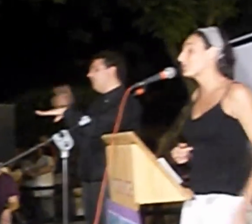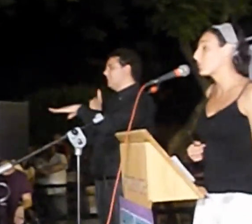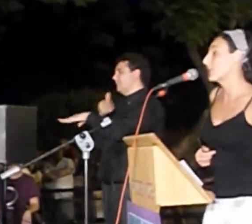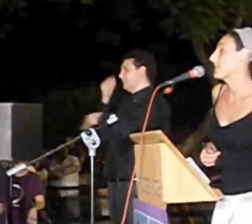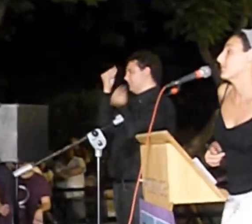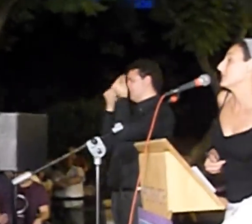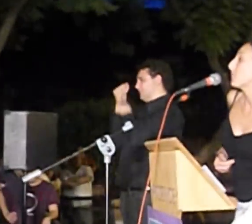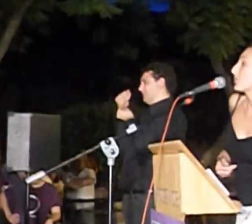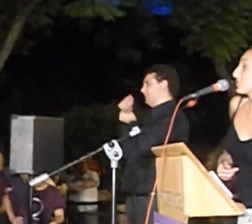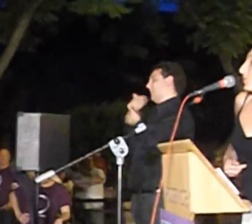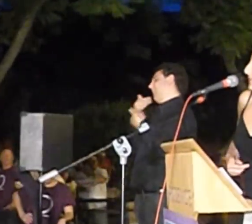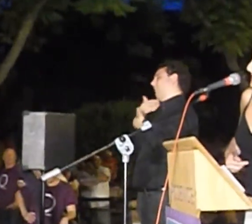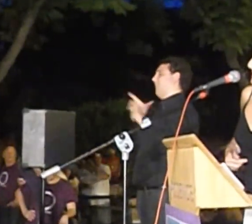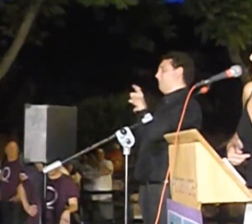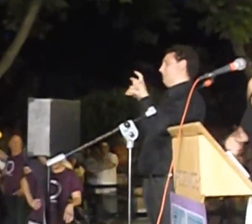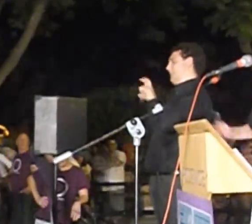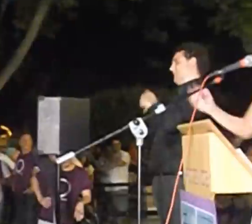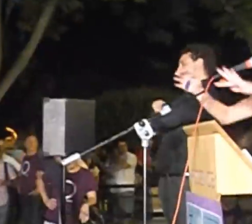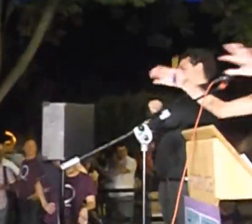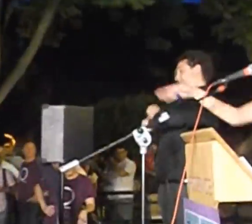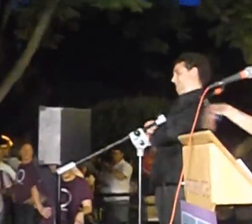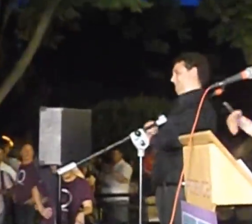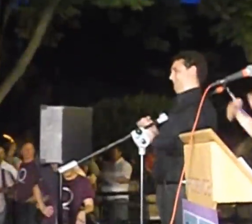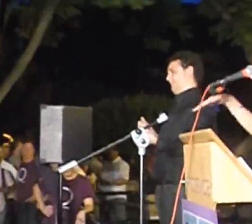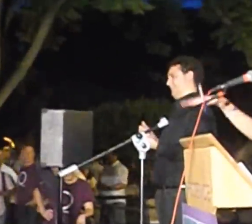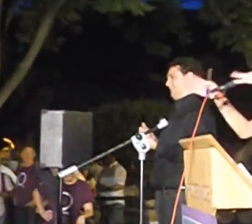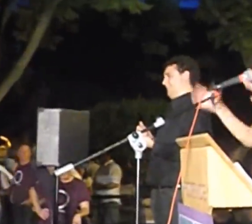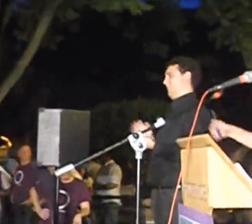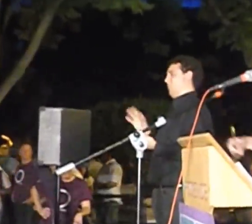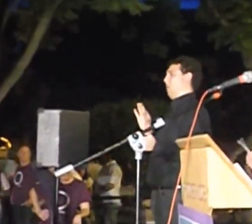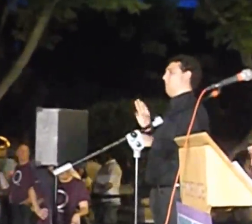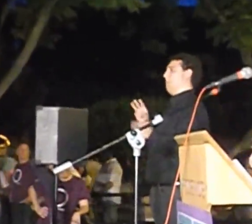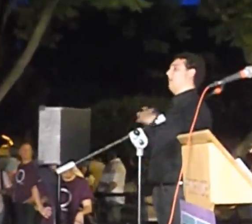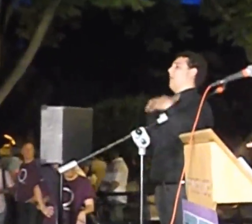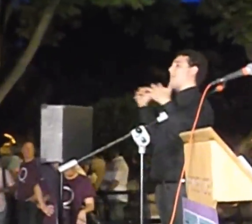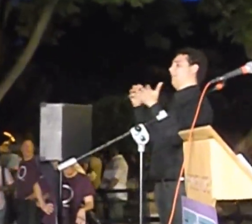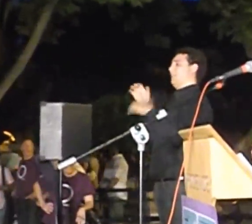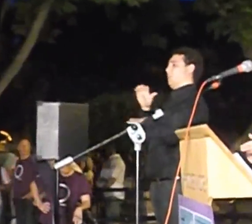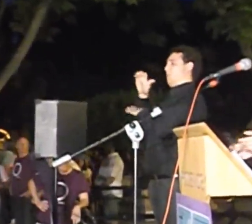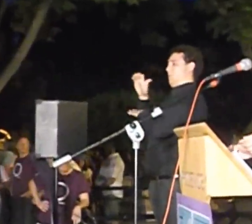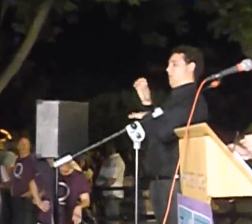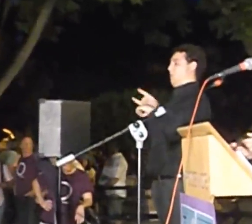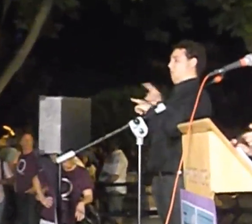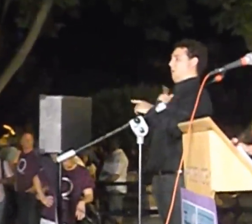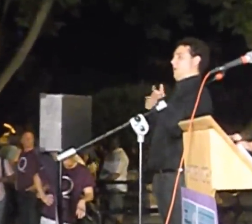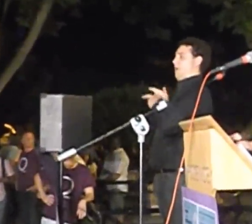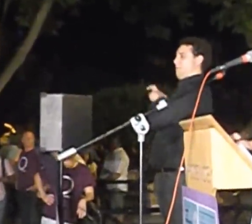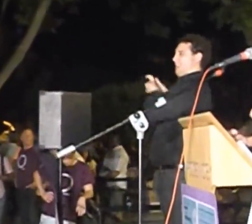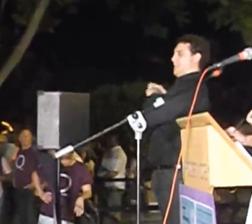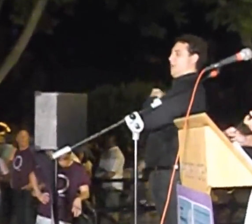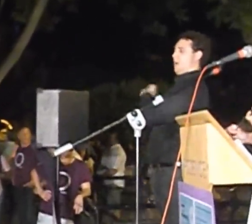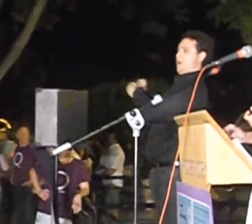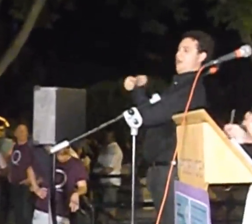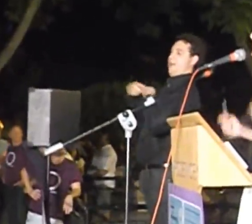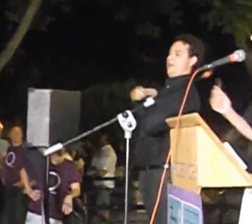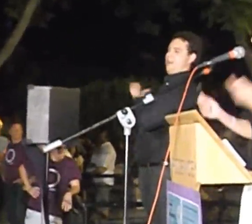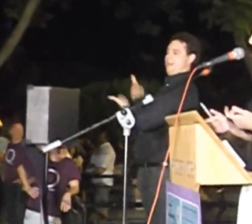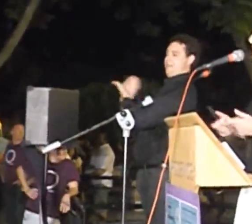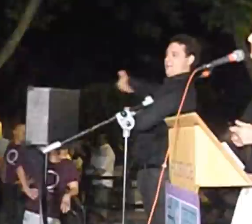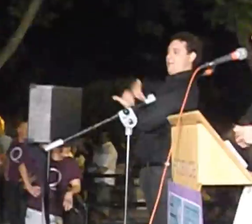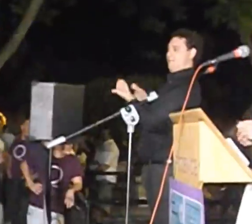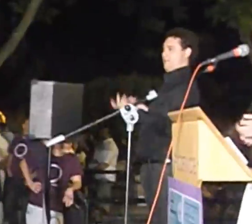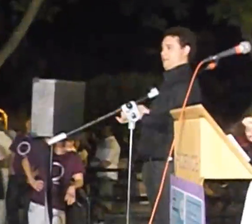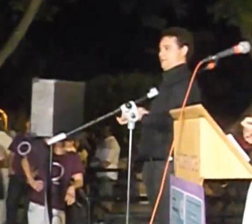por las grandes corporaciones y por los lobis que rodean el parlamento europeo como si aquello fuera mordor eh Son ellos los que han